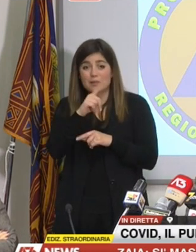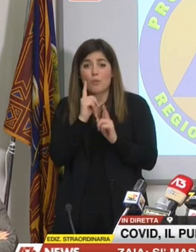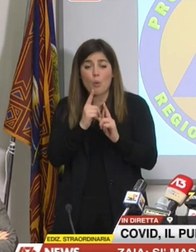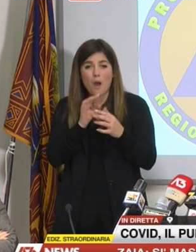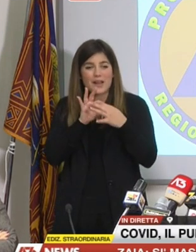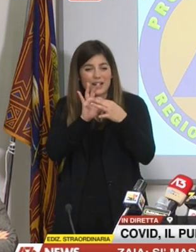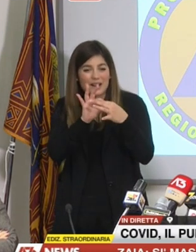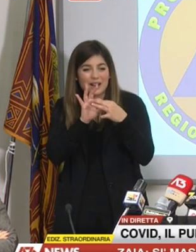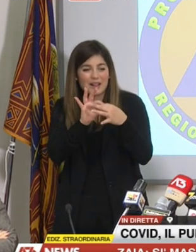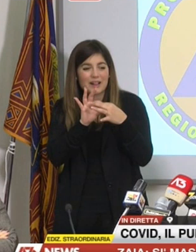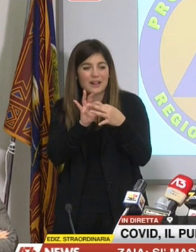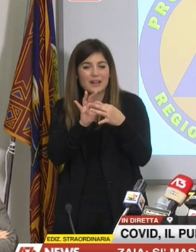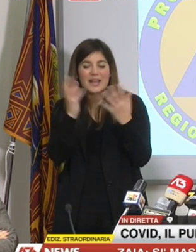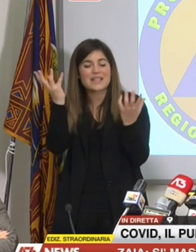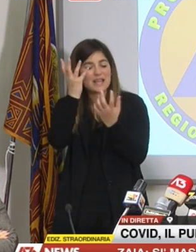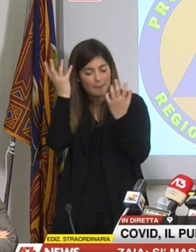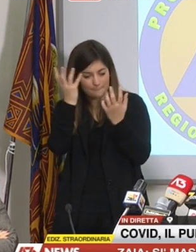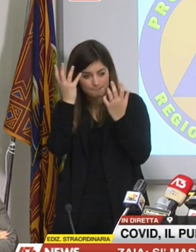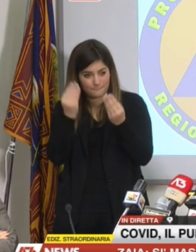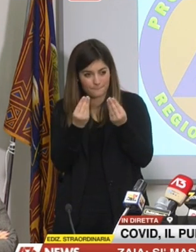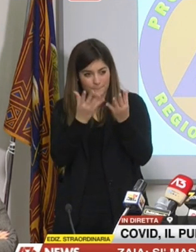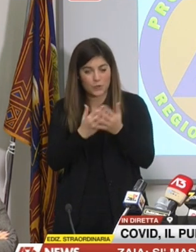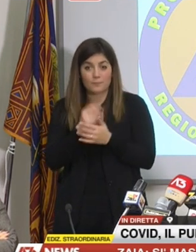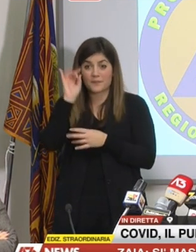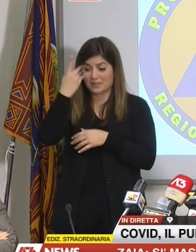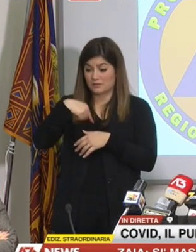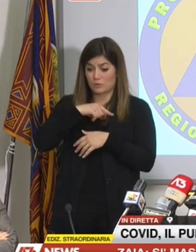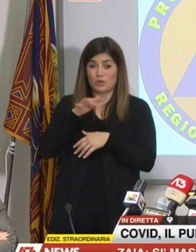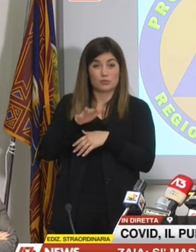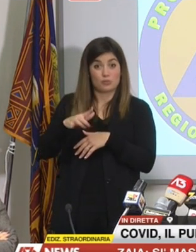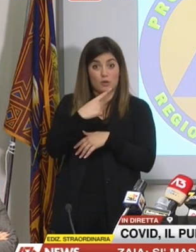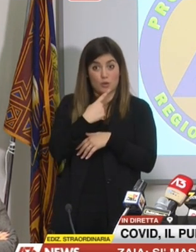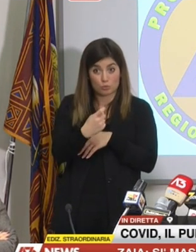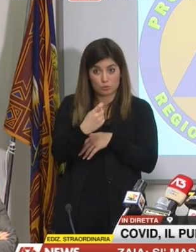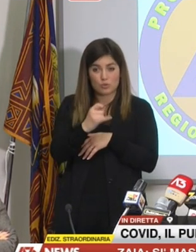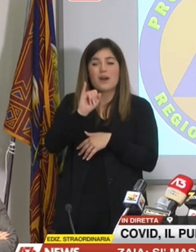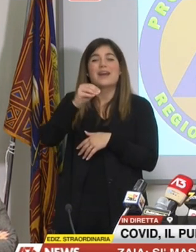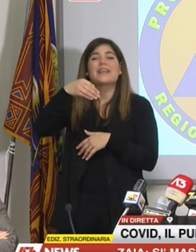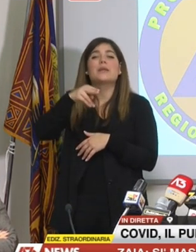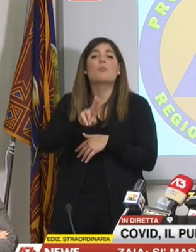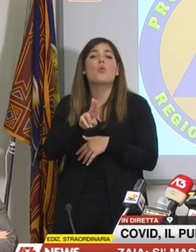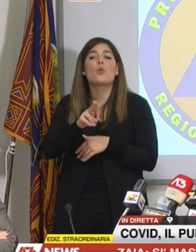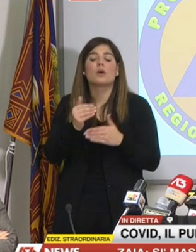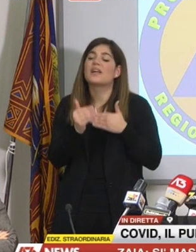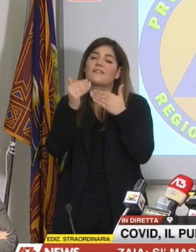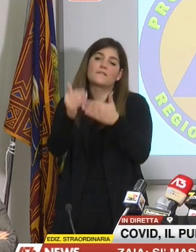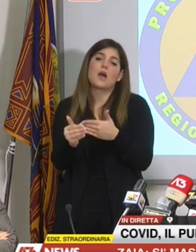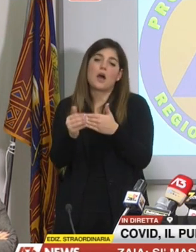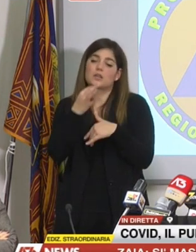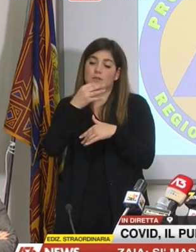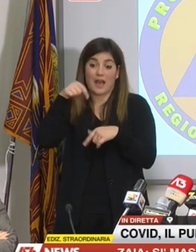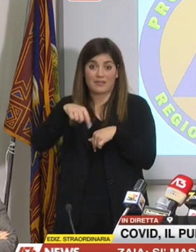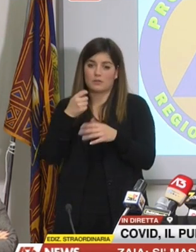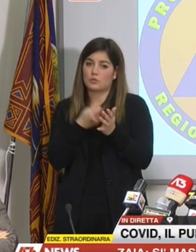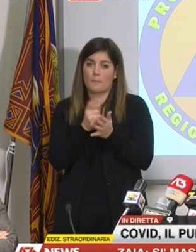colleghi, ma ad esempio se siamo in zona rossa l'IMU viene rinviata, non si paga l'acconto IMU,